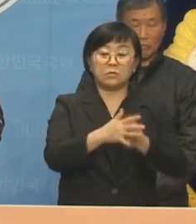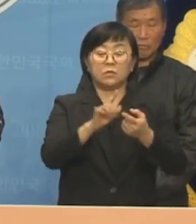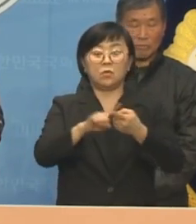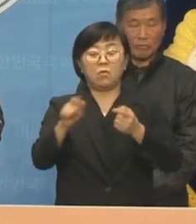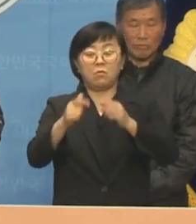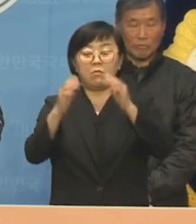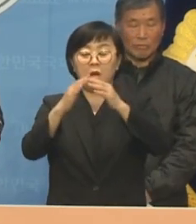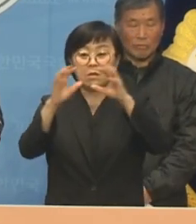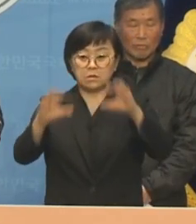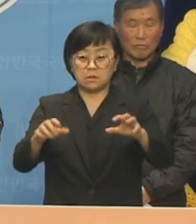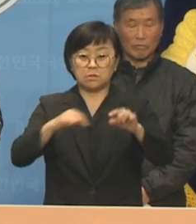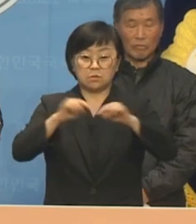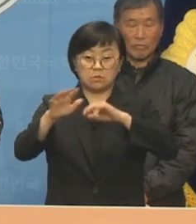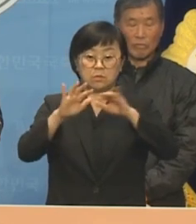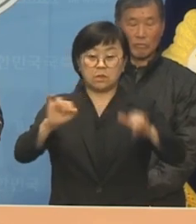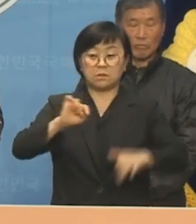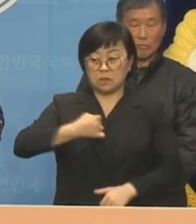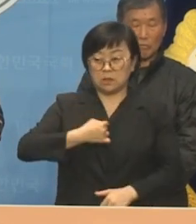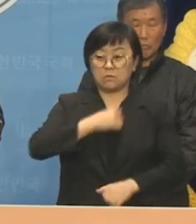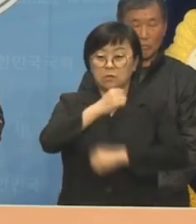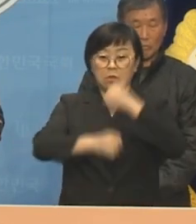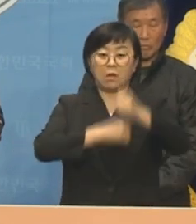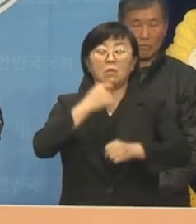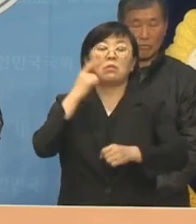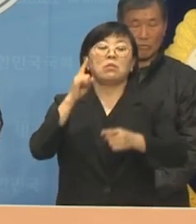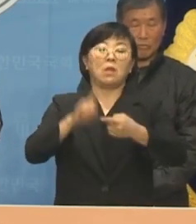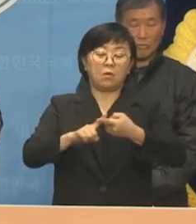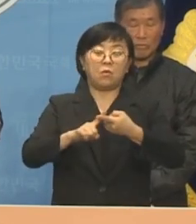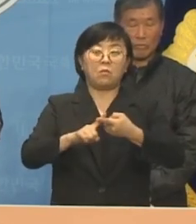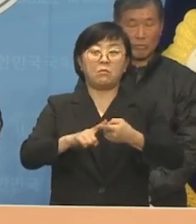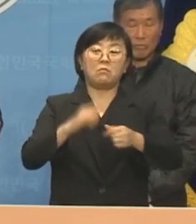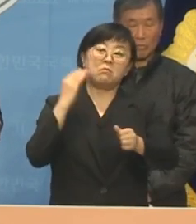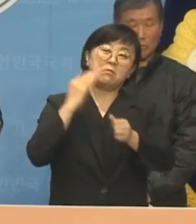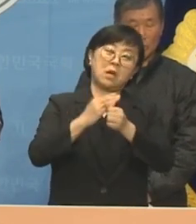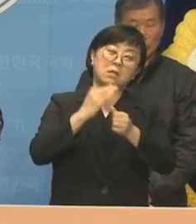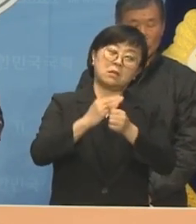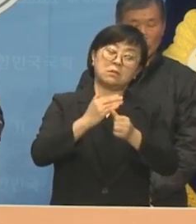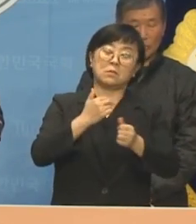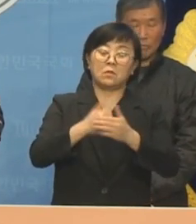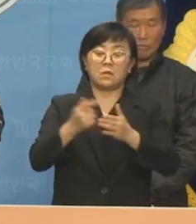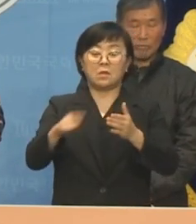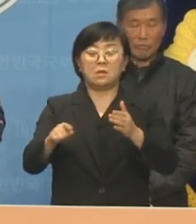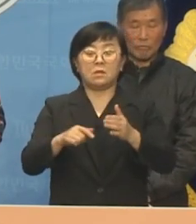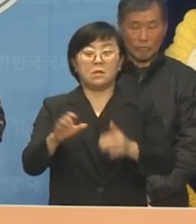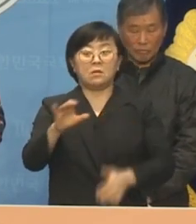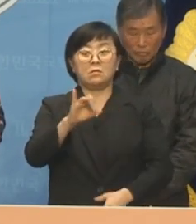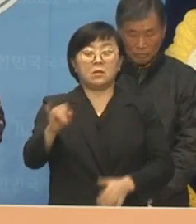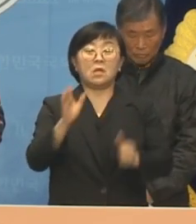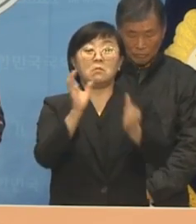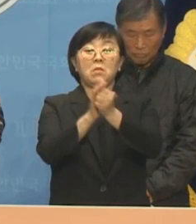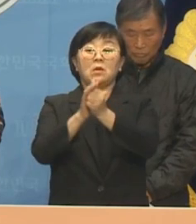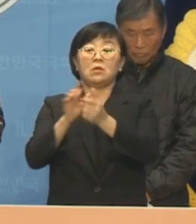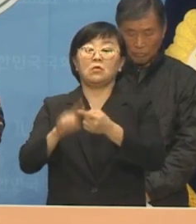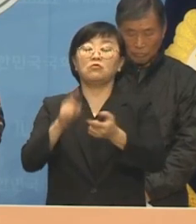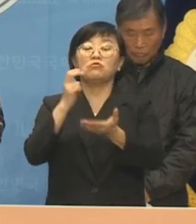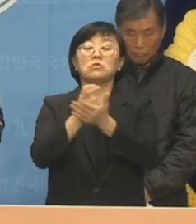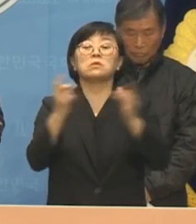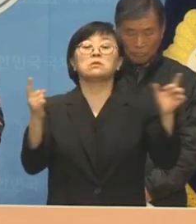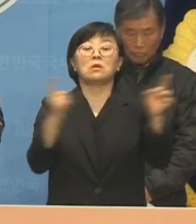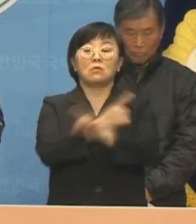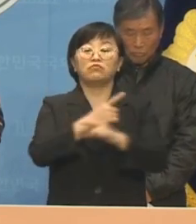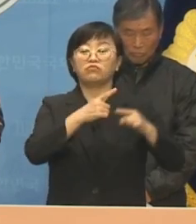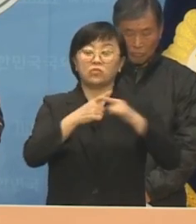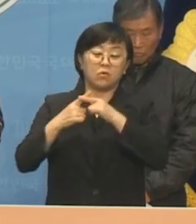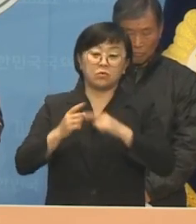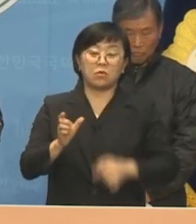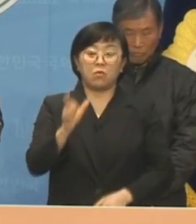이장들과 마을 지도자들을 자기 임의로 입마지막에 자르기 위해서 유례가 없는 이 통장 인면에 대한 규칙 개정을